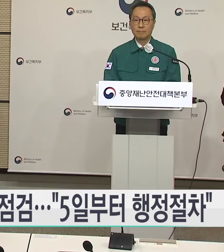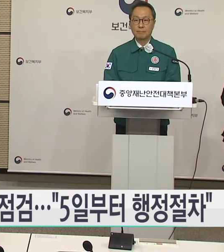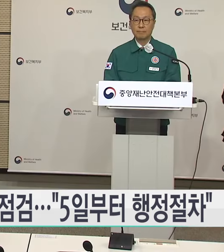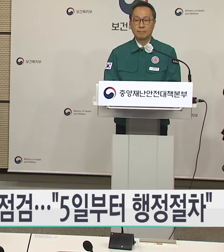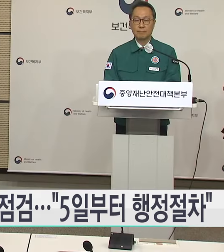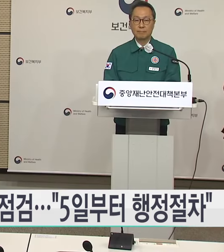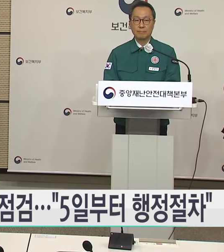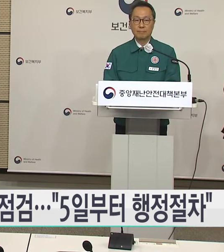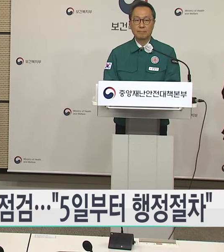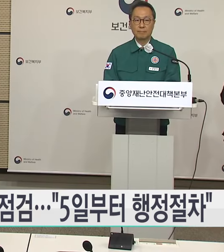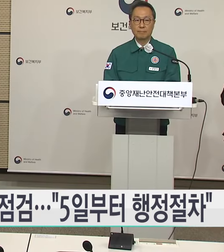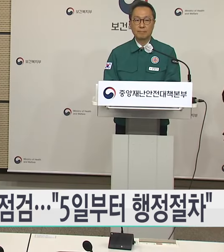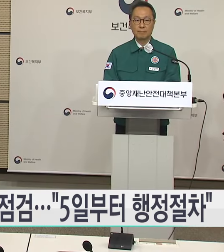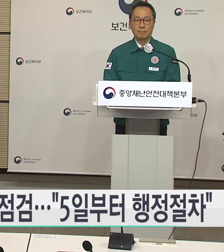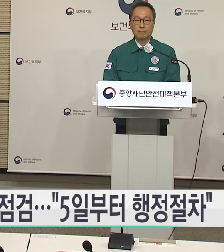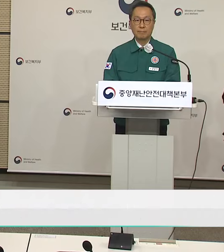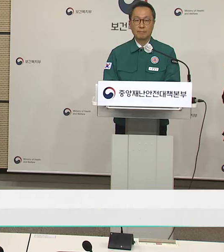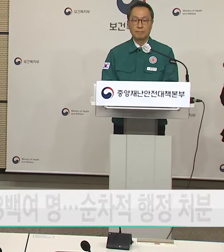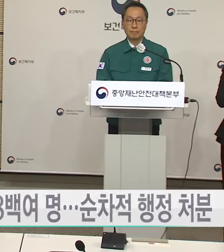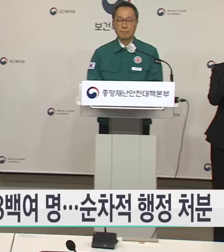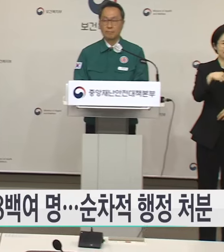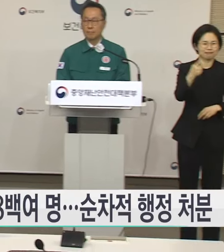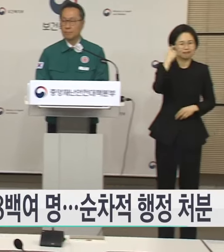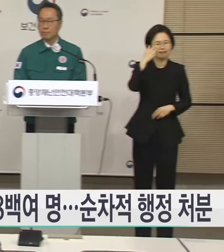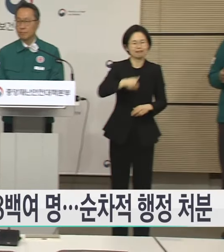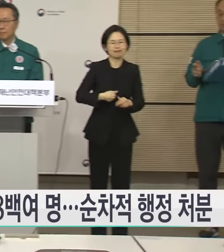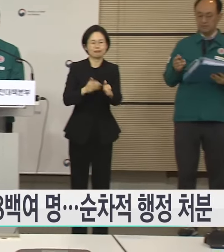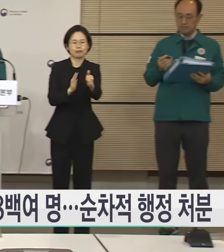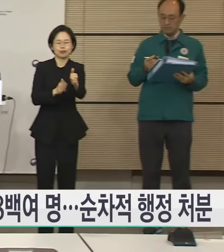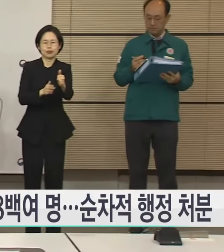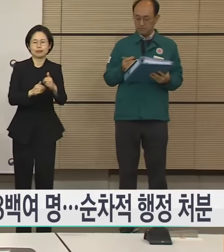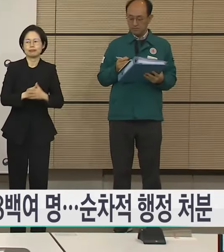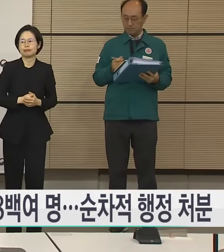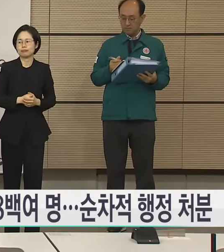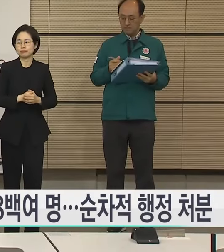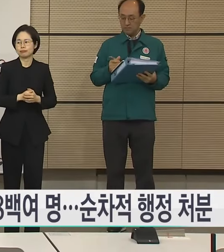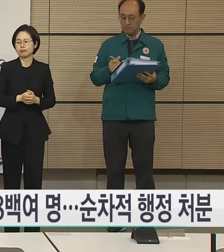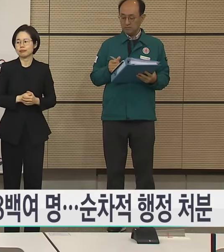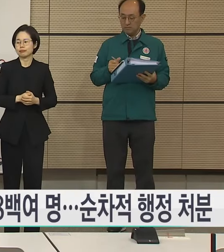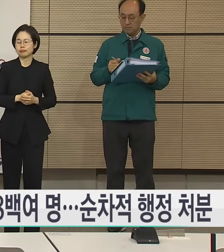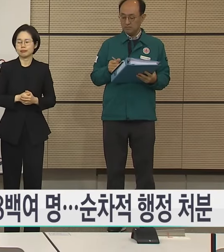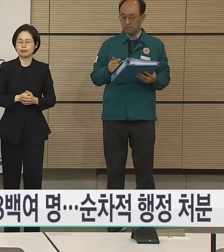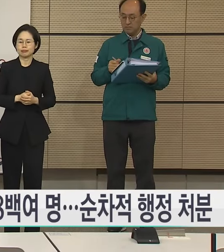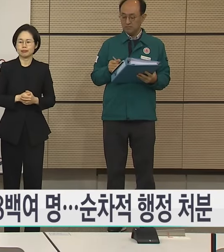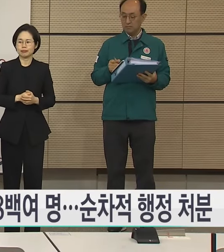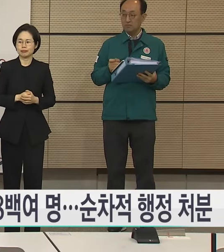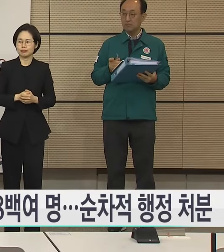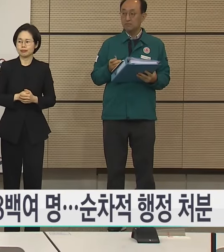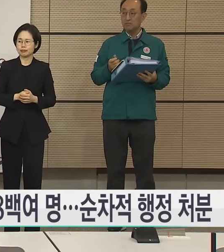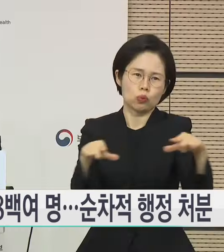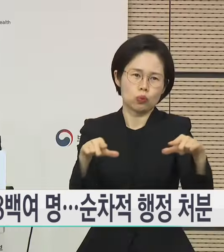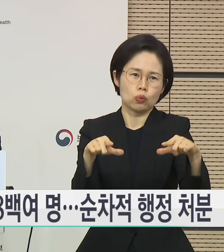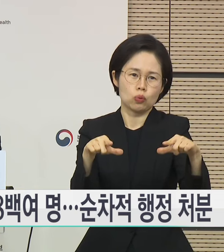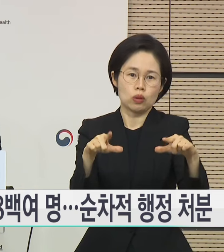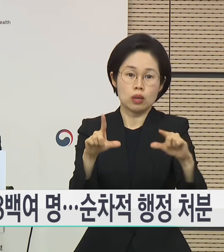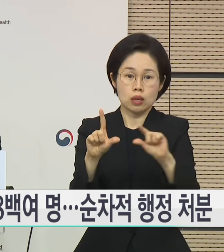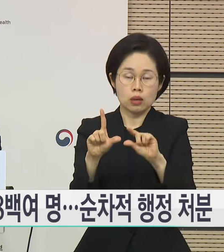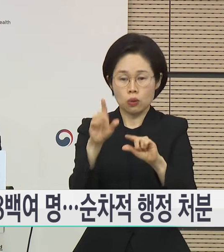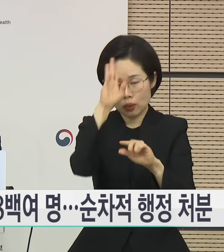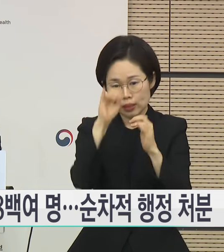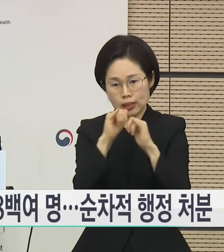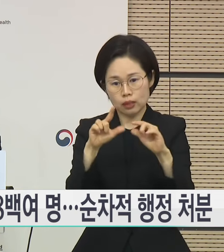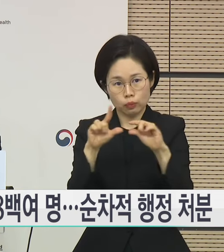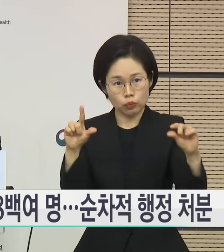밝혔습니다 다만 현장 확인전 복귀가 이루어질 경우 정상 참작이 가능하다고 밝혀 처분 대상에서 제외될